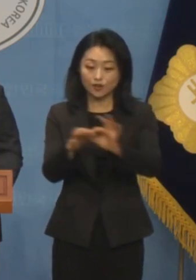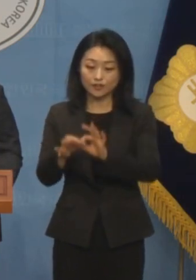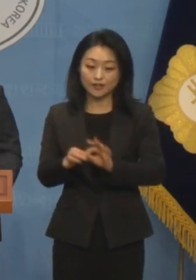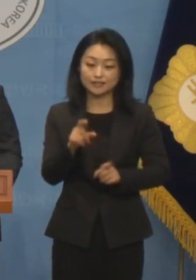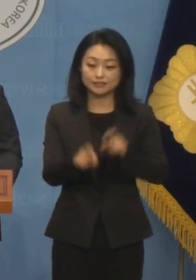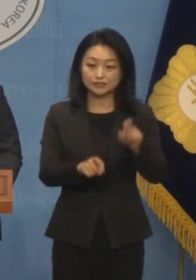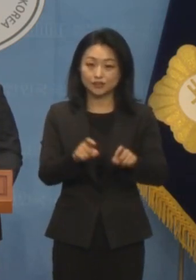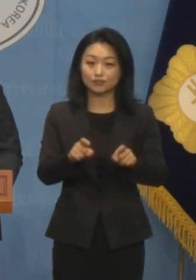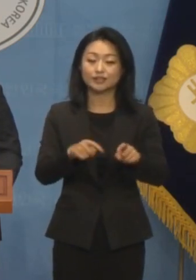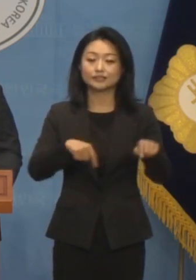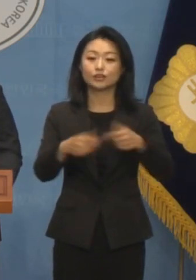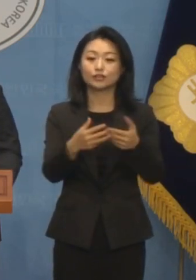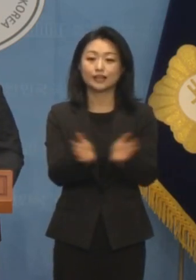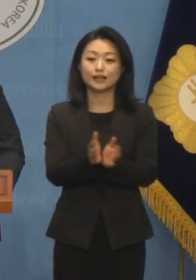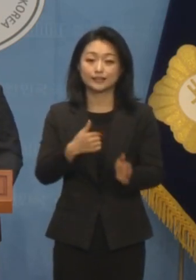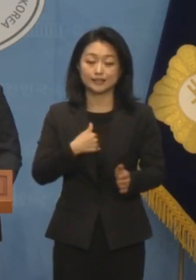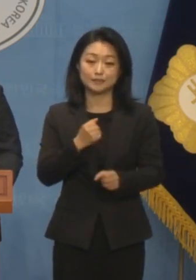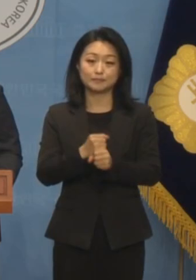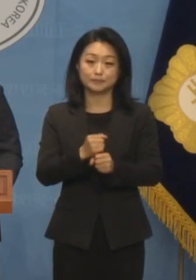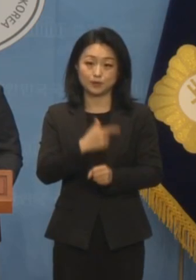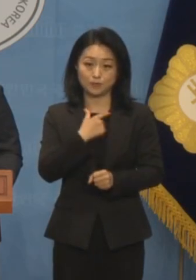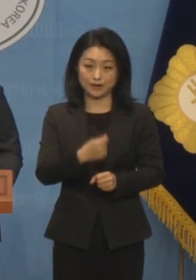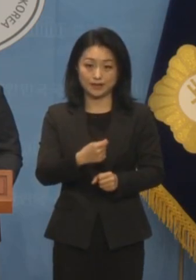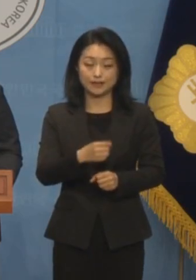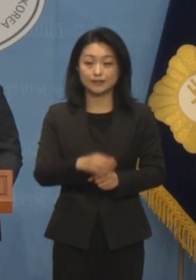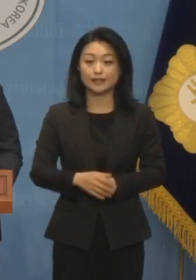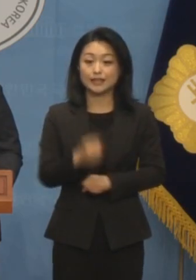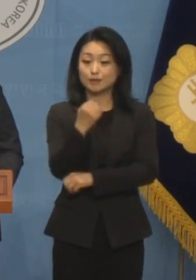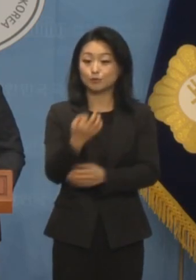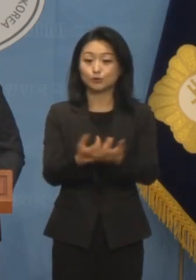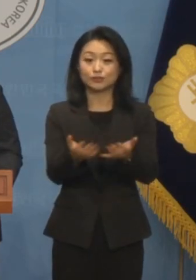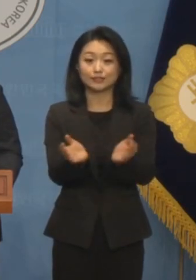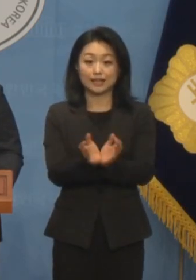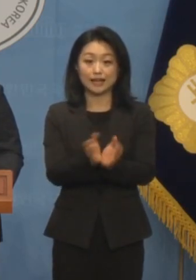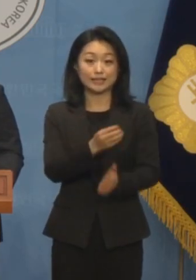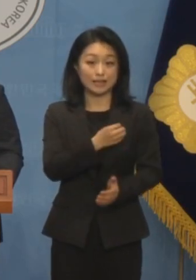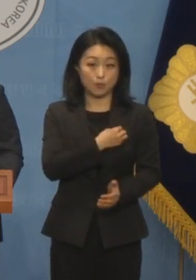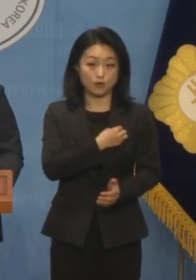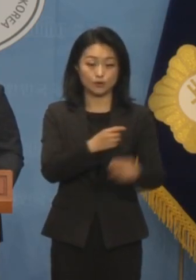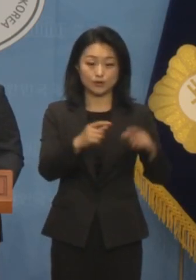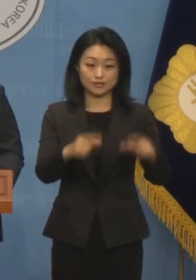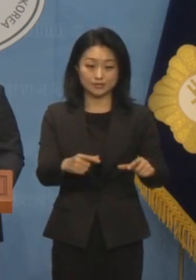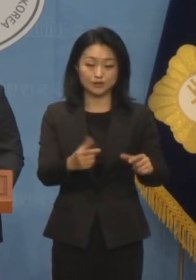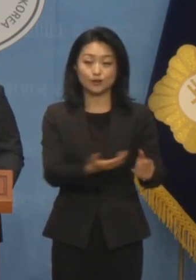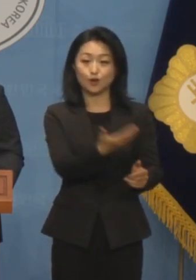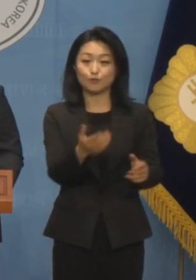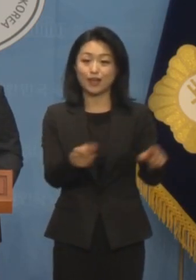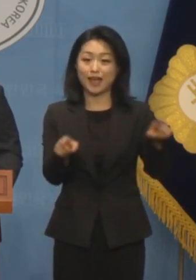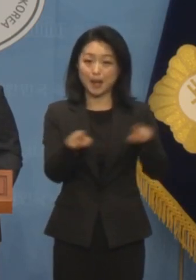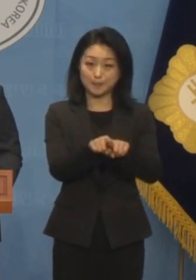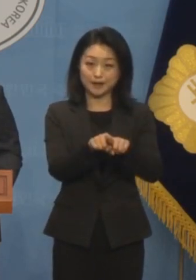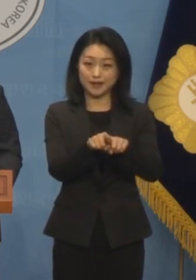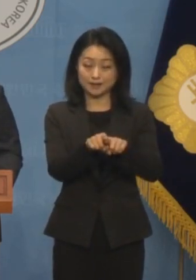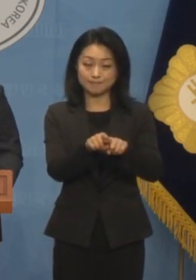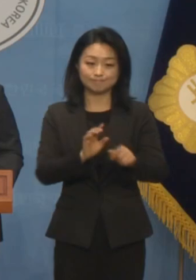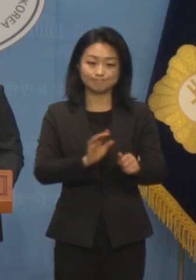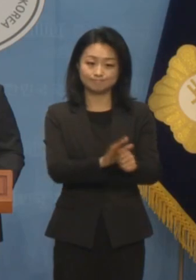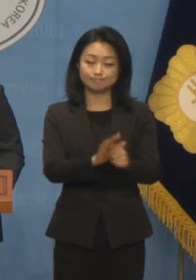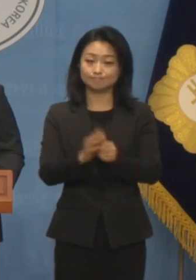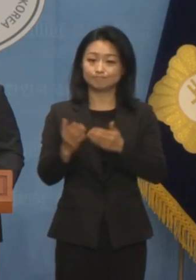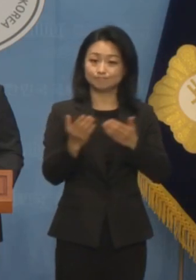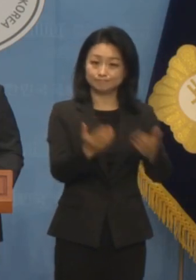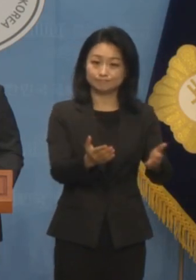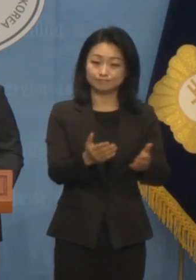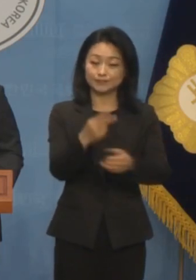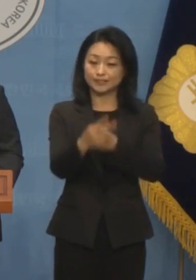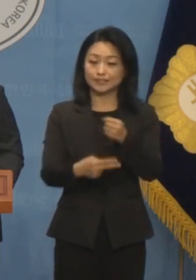정당입니다. 기본소득당 4기 지도부는 당원, 지역과 함께하는 지도부가 될 것입니다. 향후